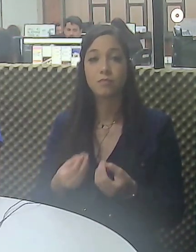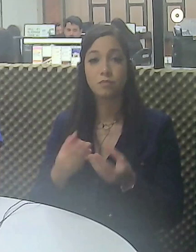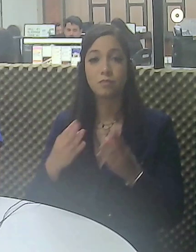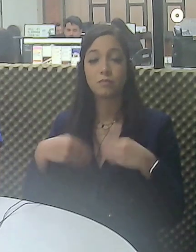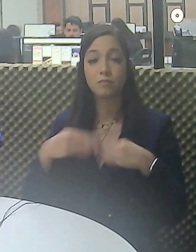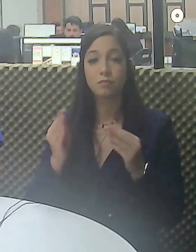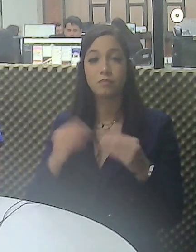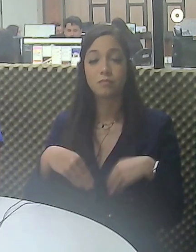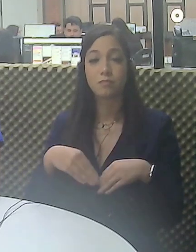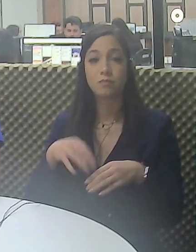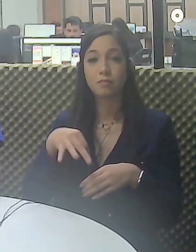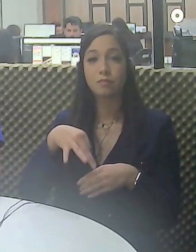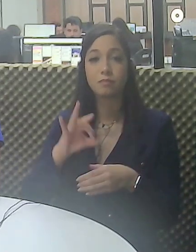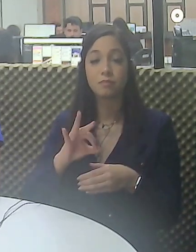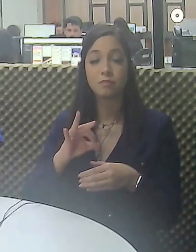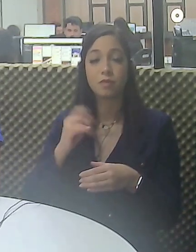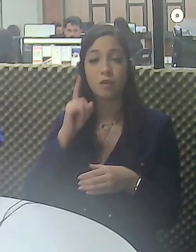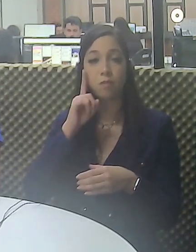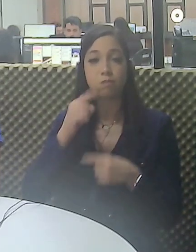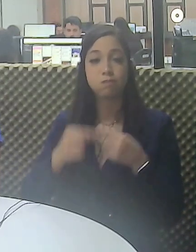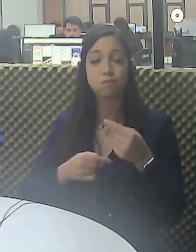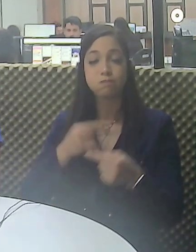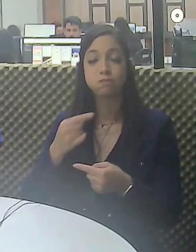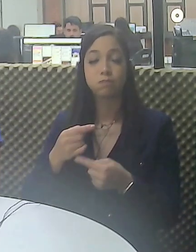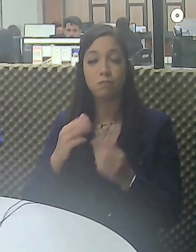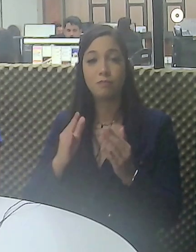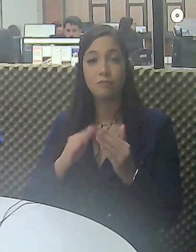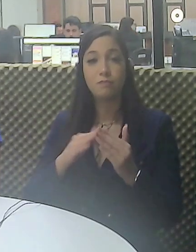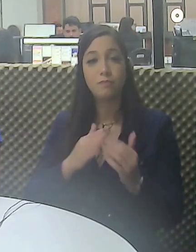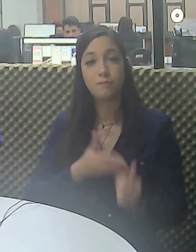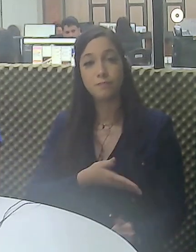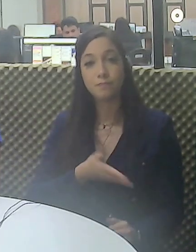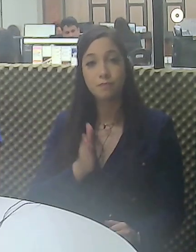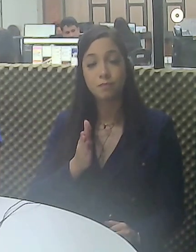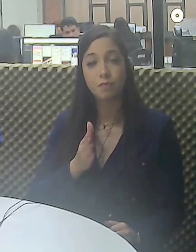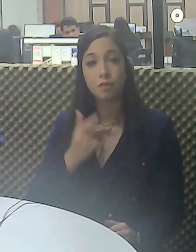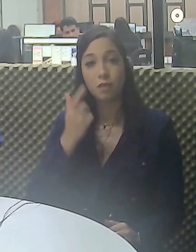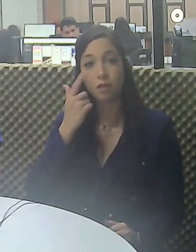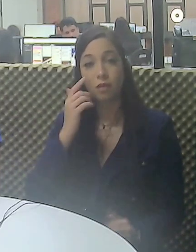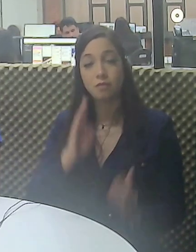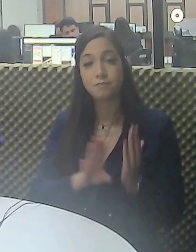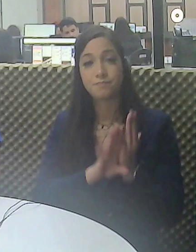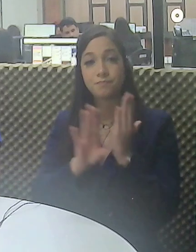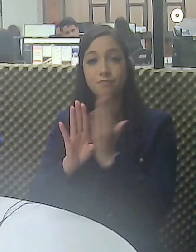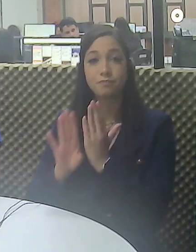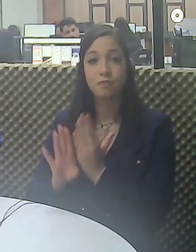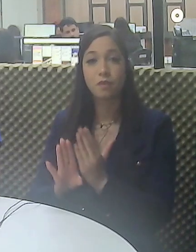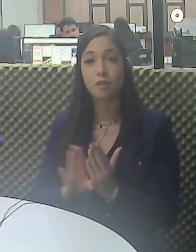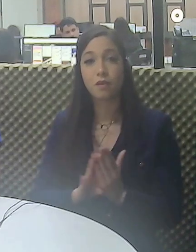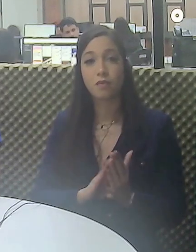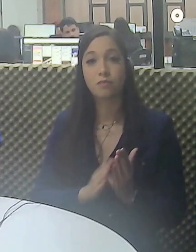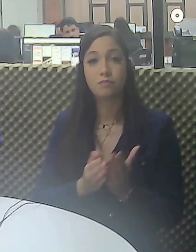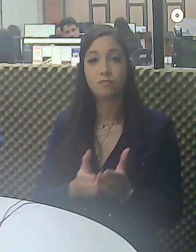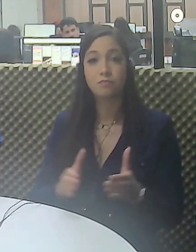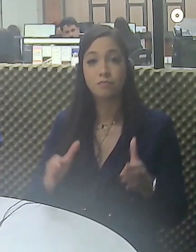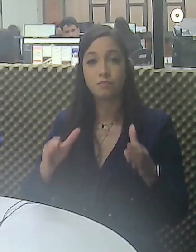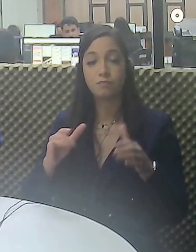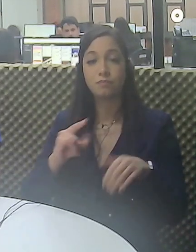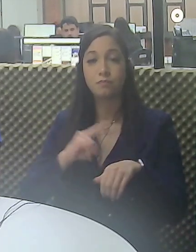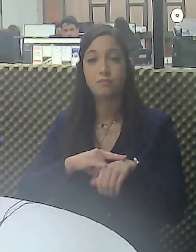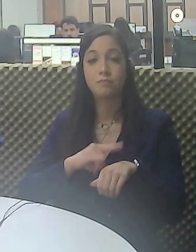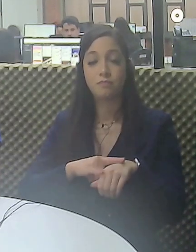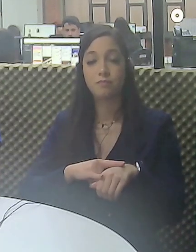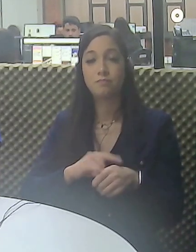plásticos, latas, pneus, né, nos imóveis que a gente passa, é isso que a gente tem encontrado, vaso sanitário, todo tipo